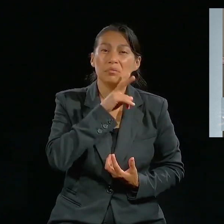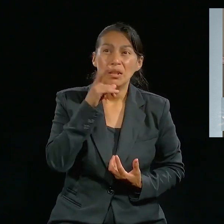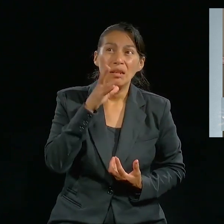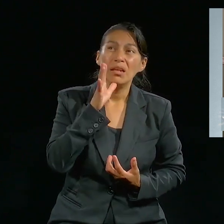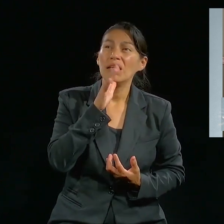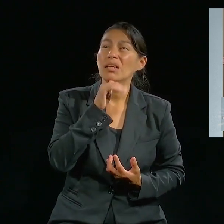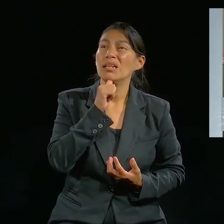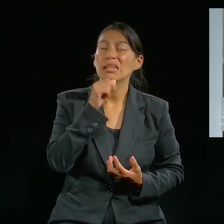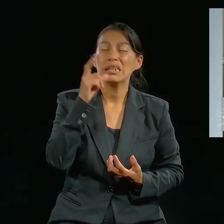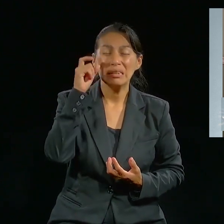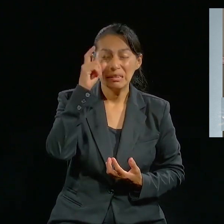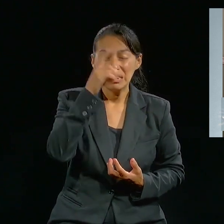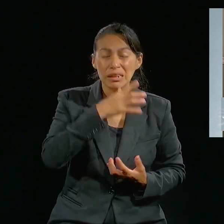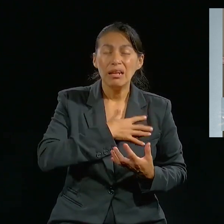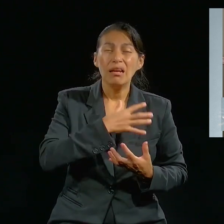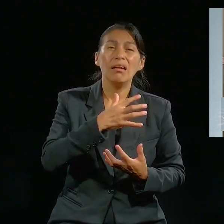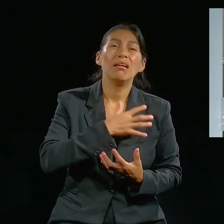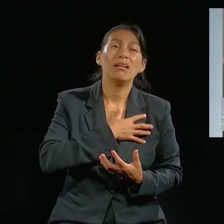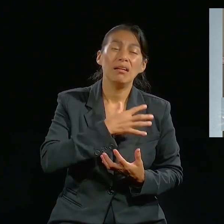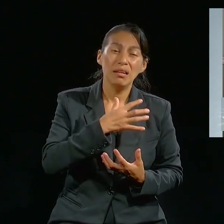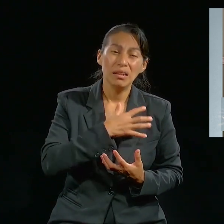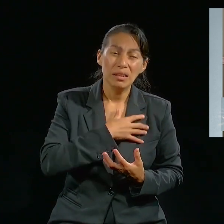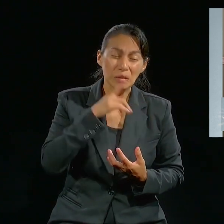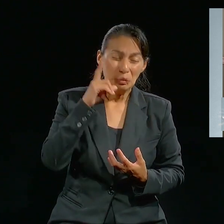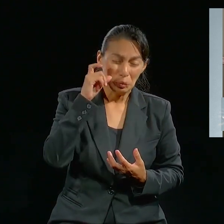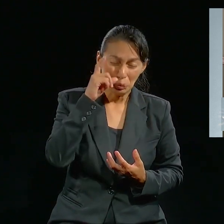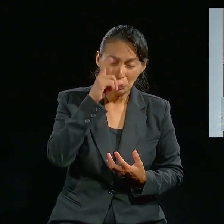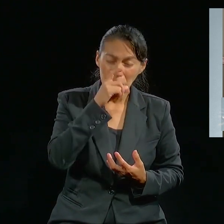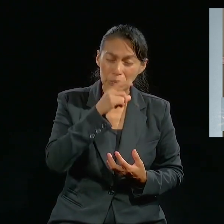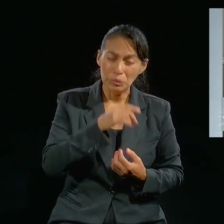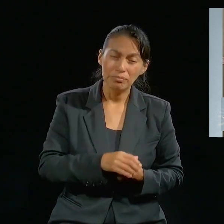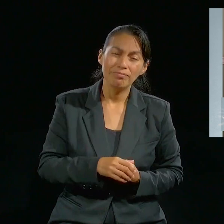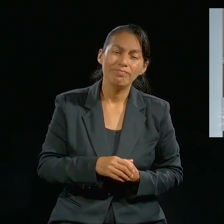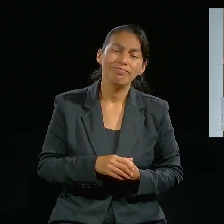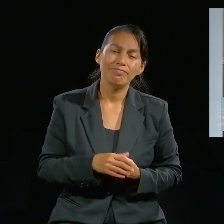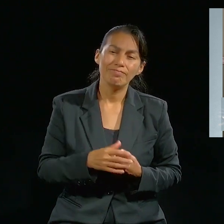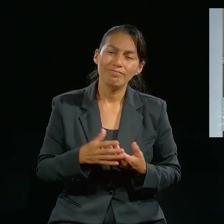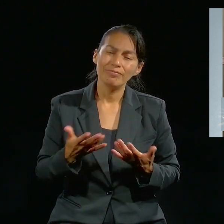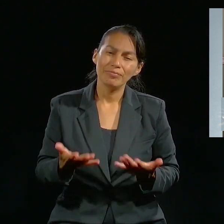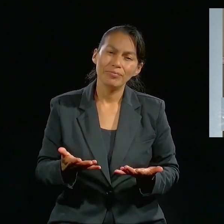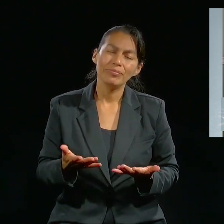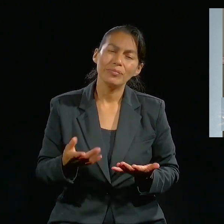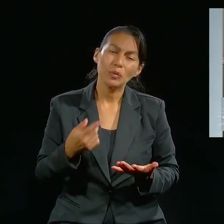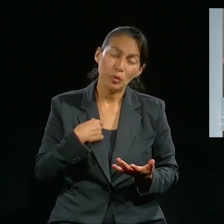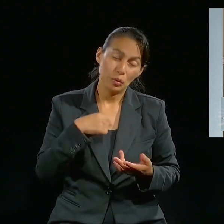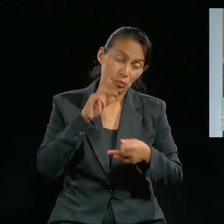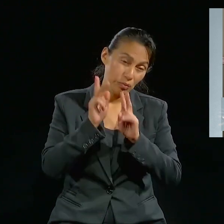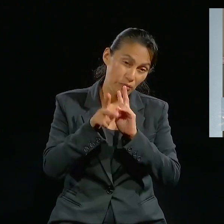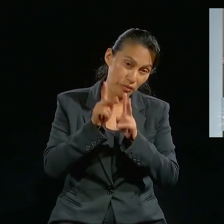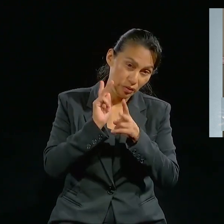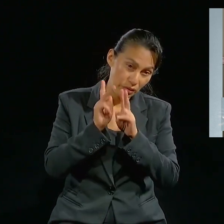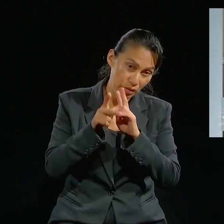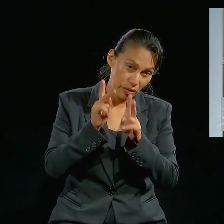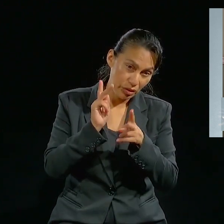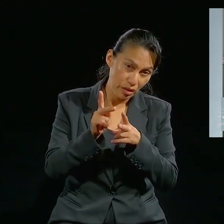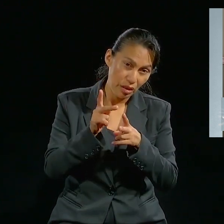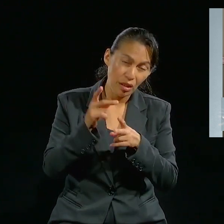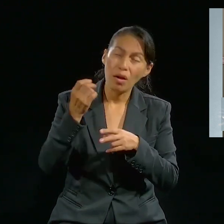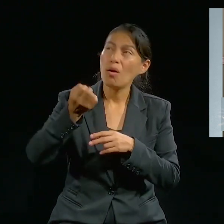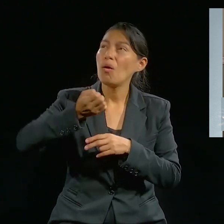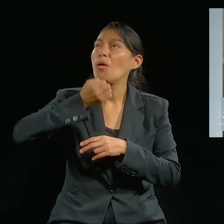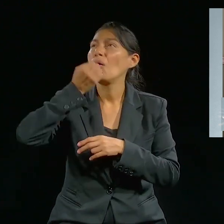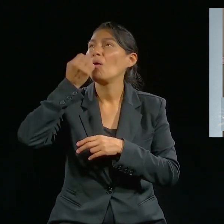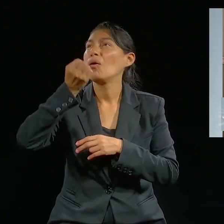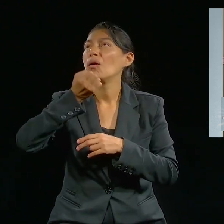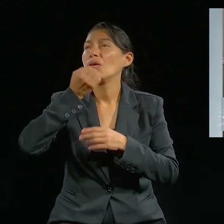respirar está pasando por una situación muy difícil para él y yo le comenté que lo pondré